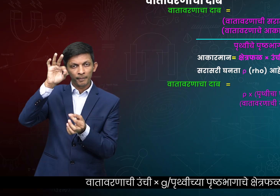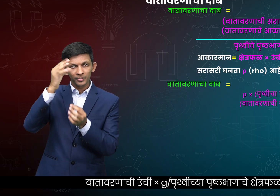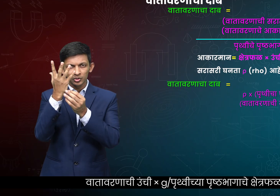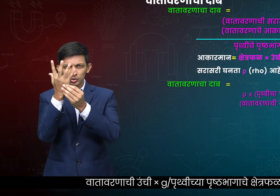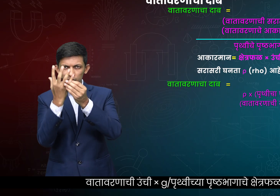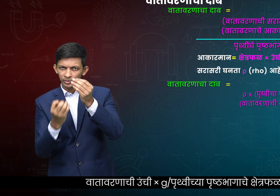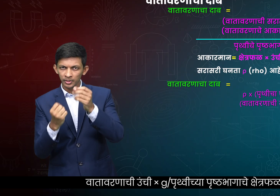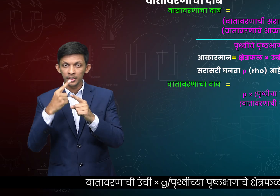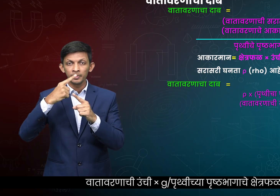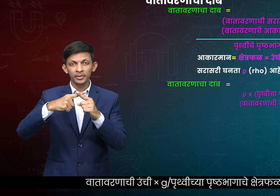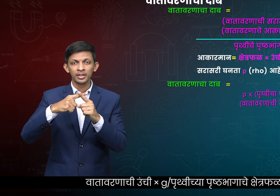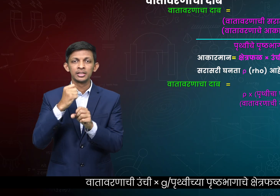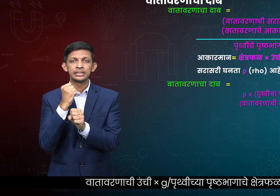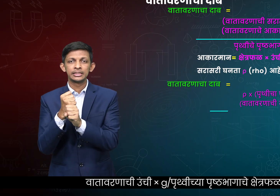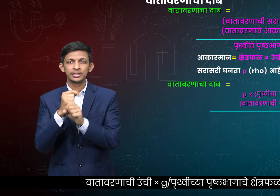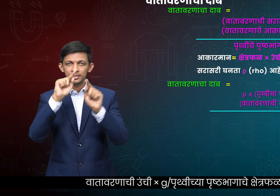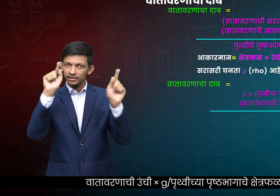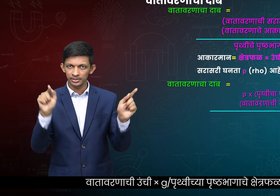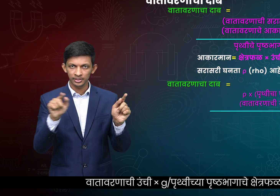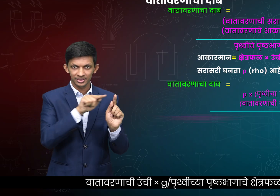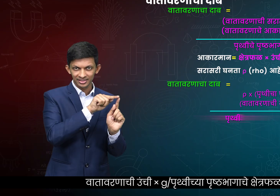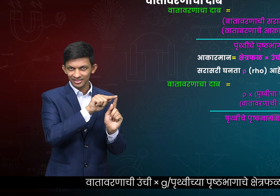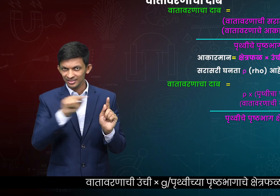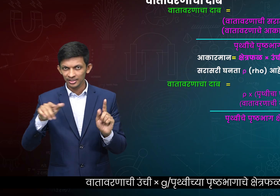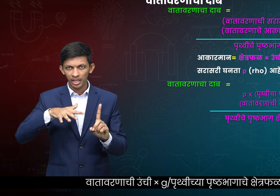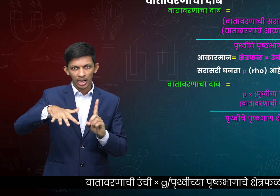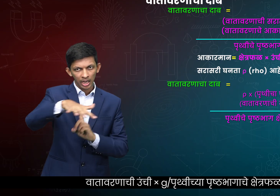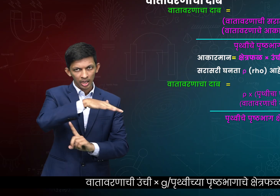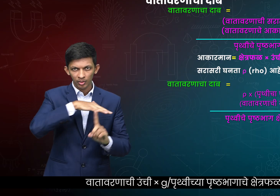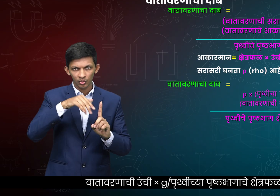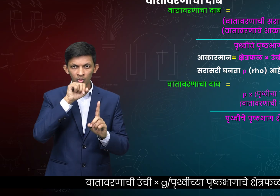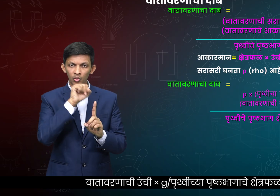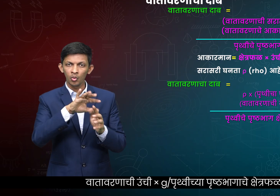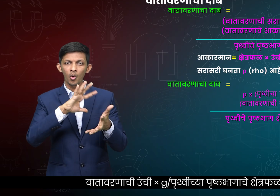वातावरणाची उंची जी पृथ्वीच्या पृष्ठभागाचे क्षेत्रफळ.